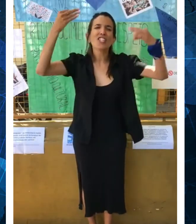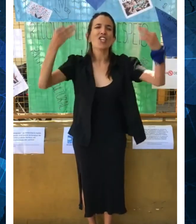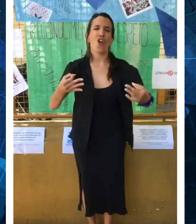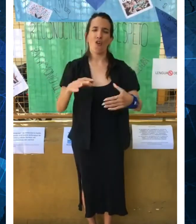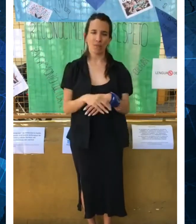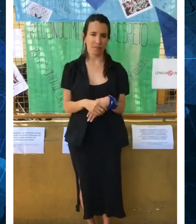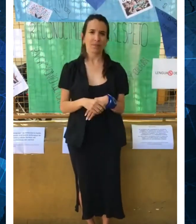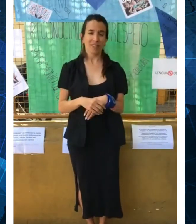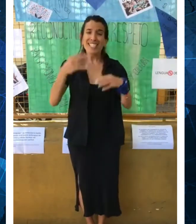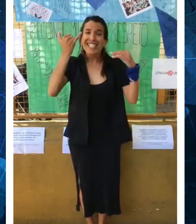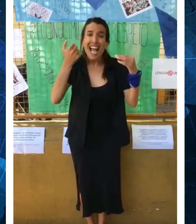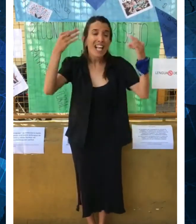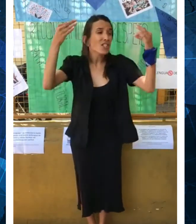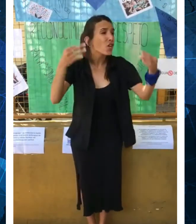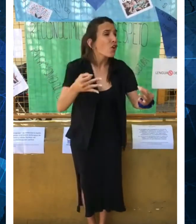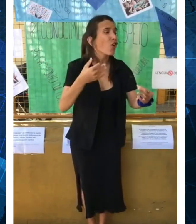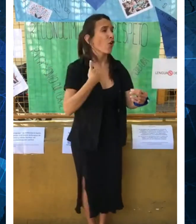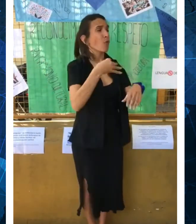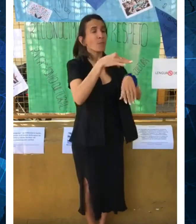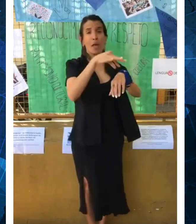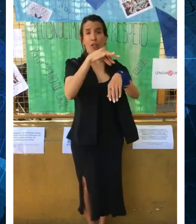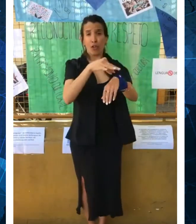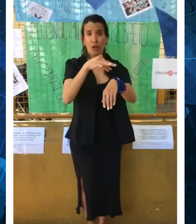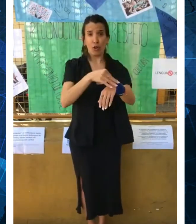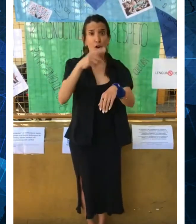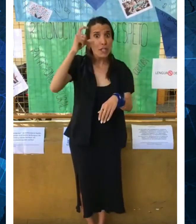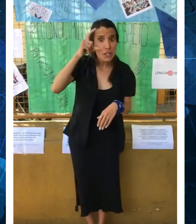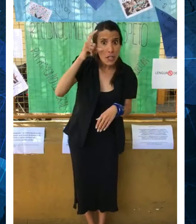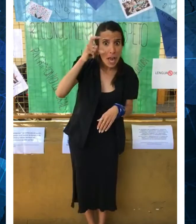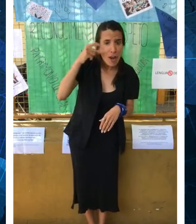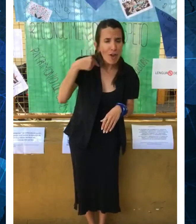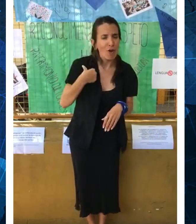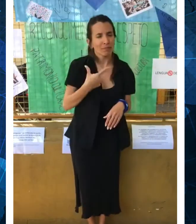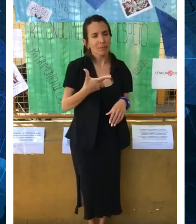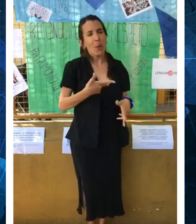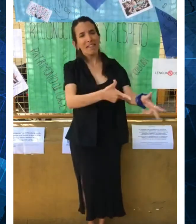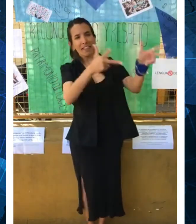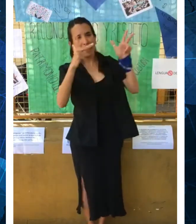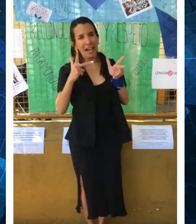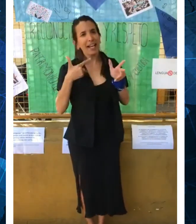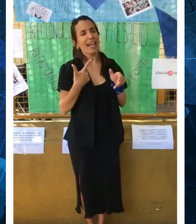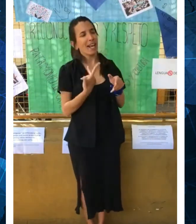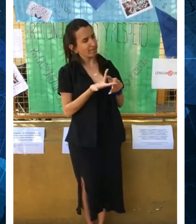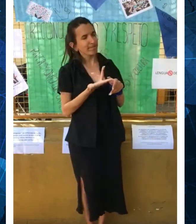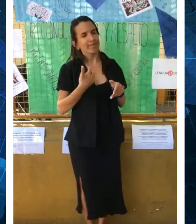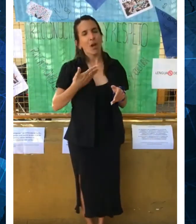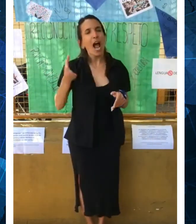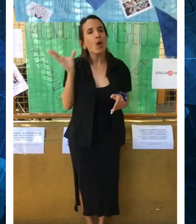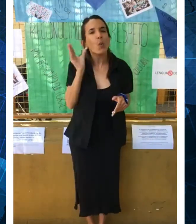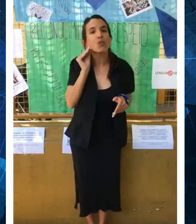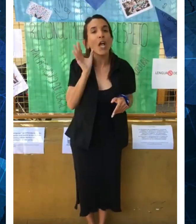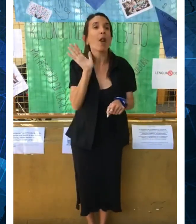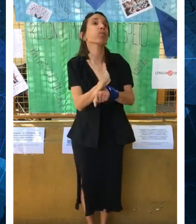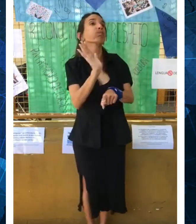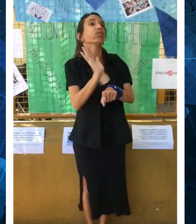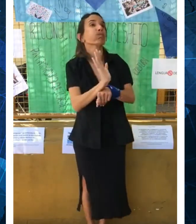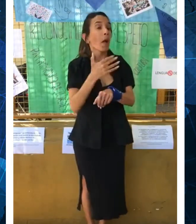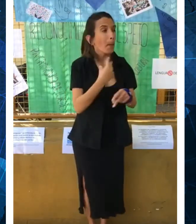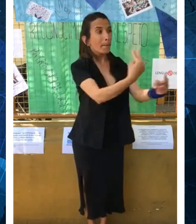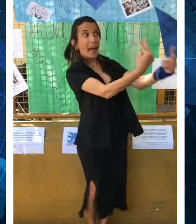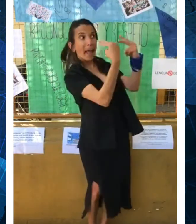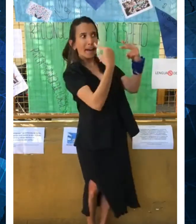también. Ya llegó el momento. El doctor Cichero,